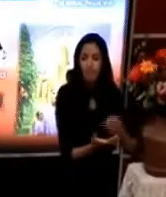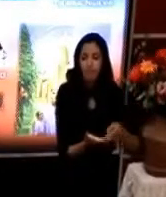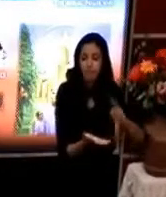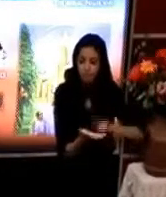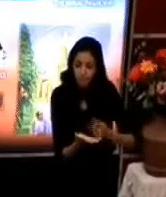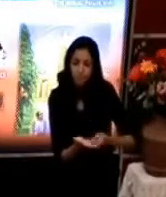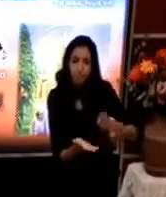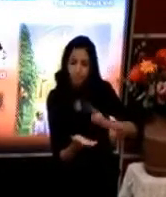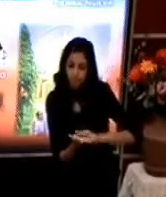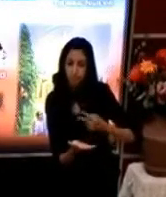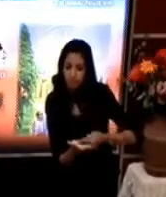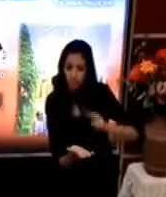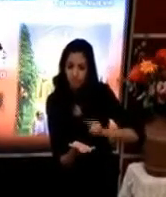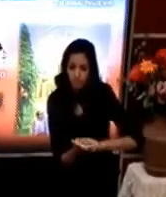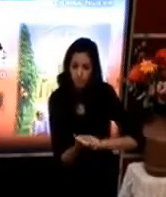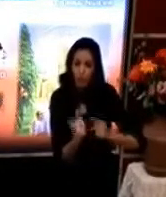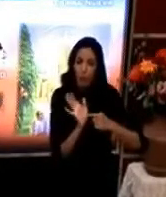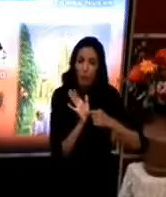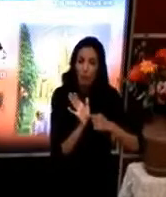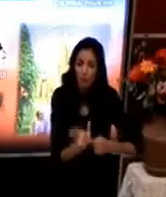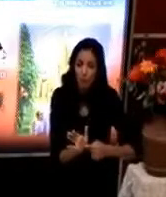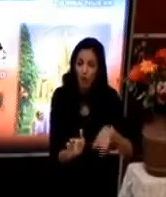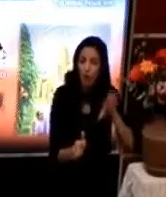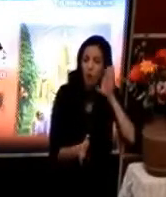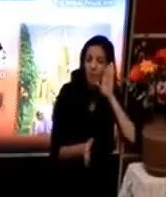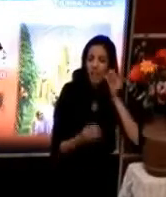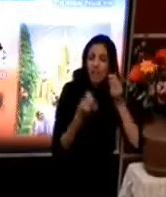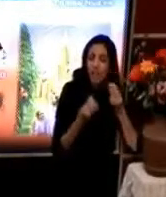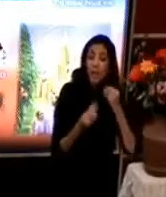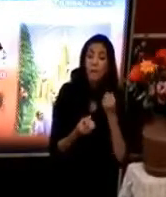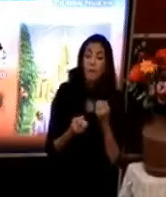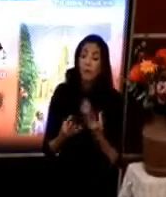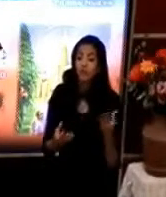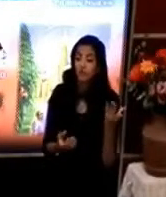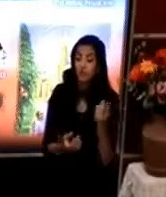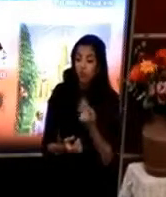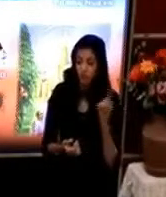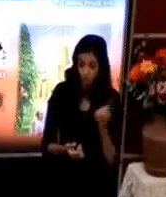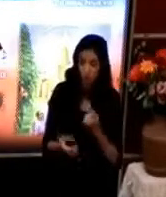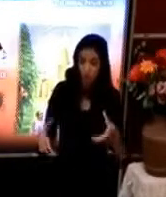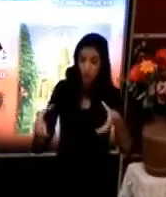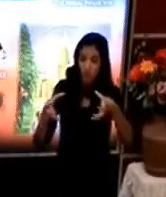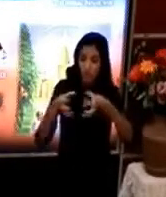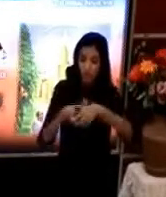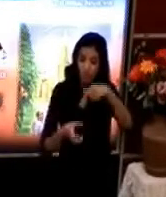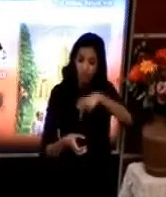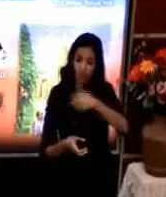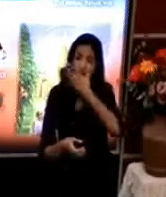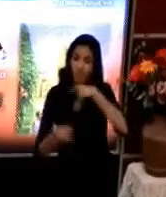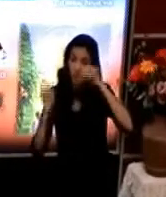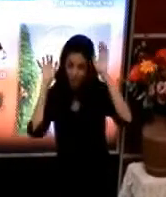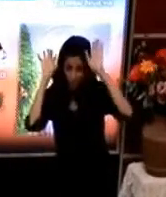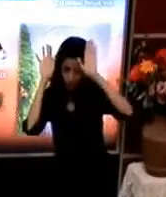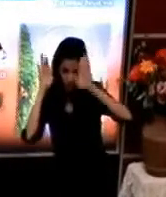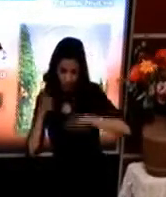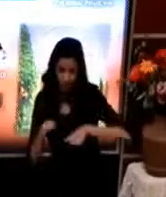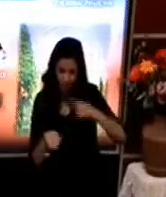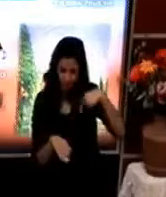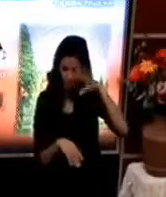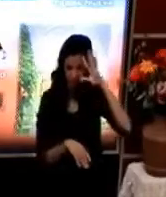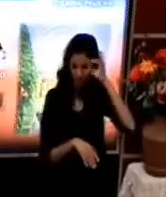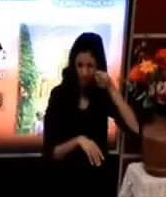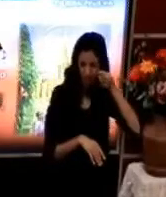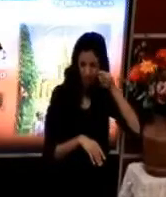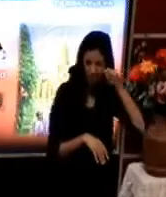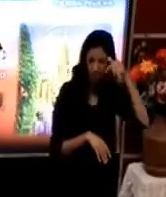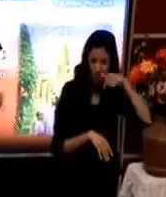pecado en su ley santa, y por eso es que estamos reunidos aquí en este lugar. Y saben, hermanos, en la mañana de